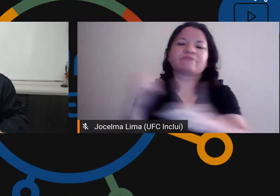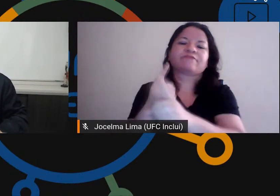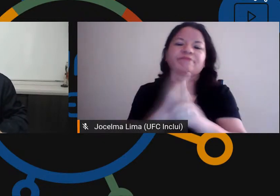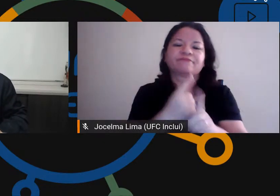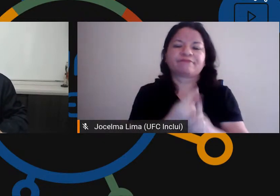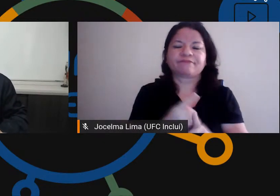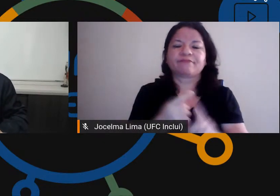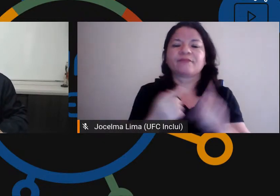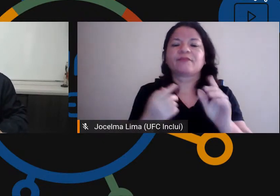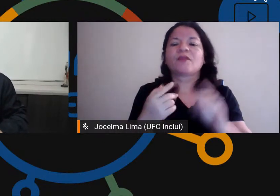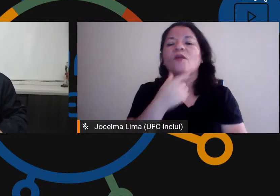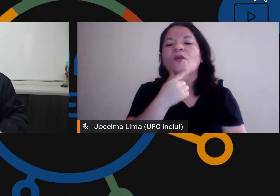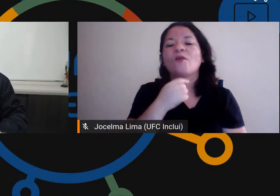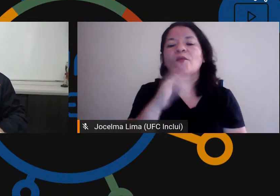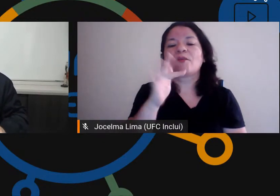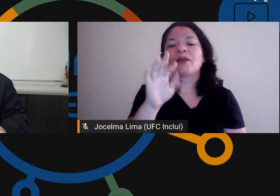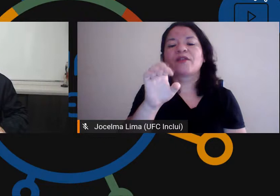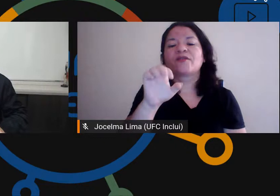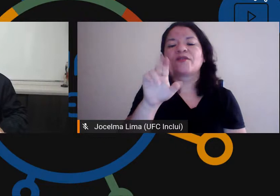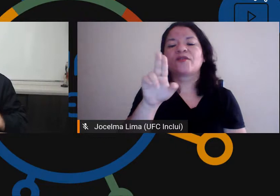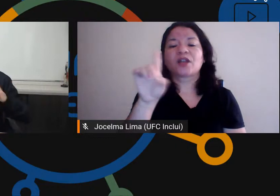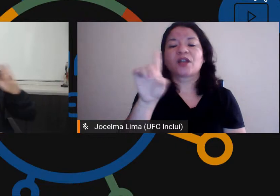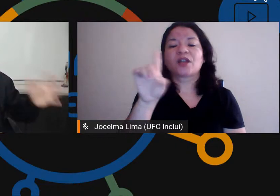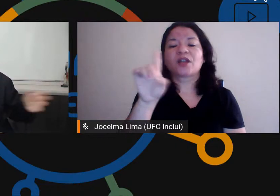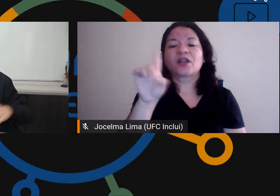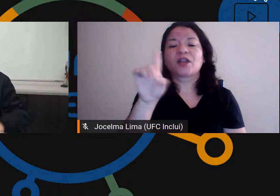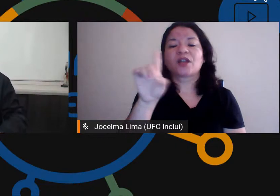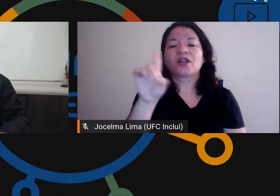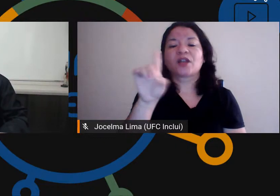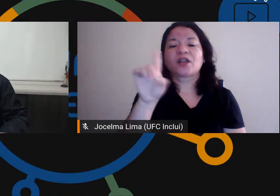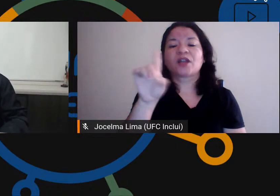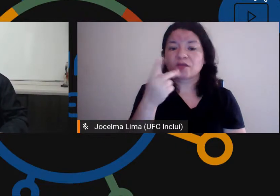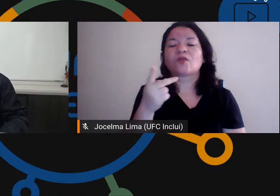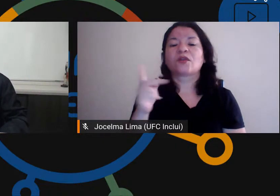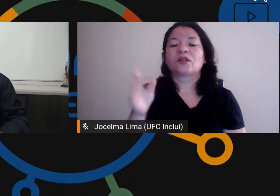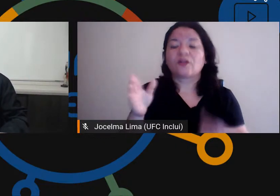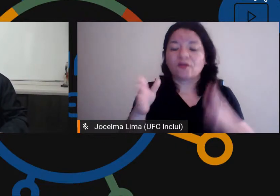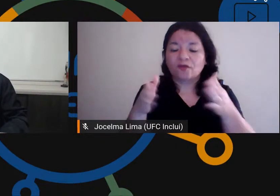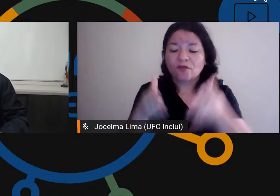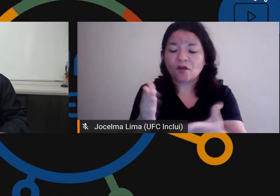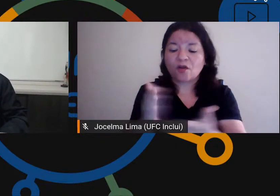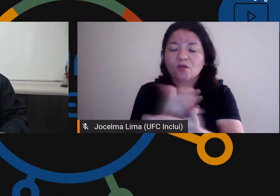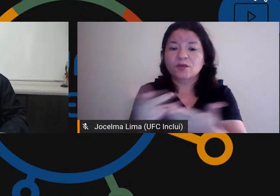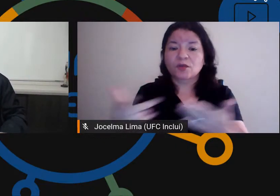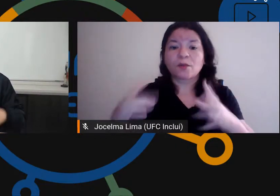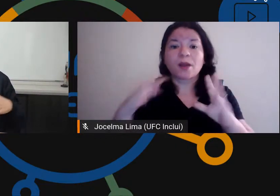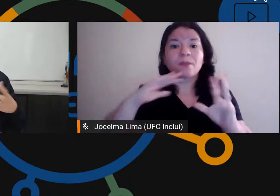poucos indivíduos e disso ele conseguiu atingir gente praticamente do mundo inteiro.